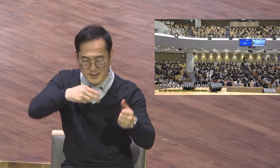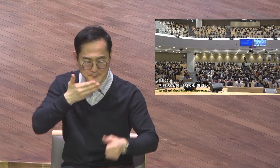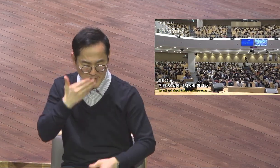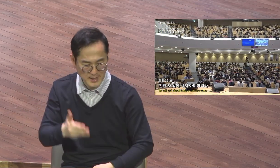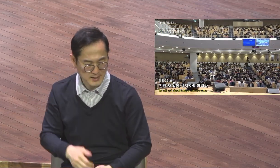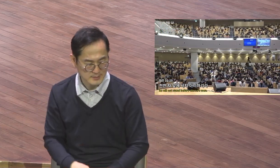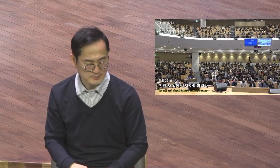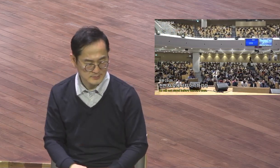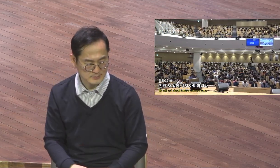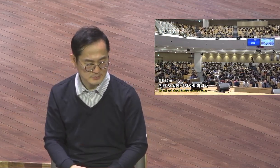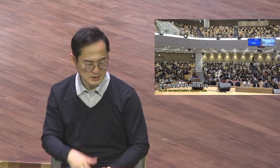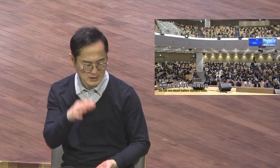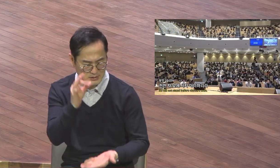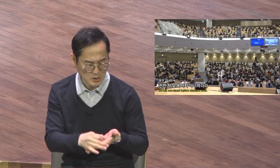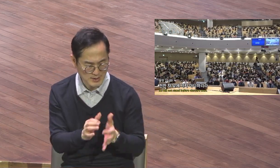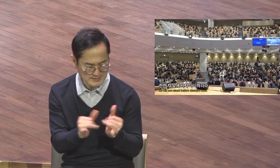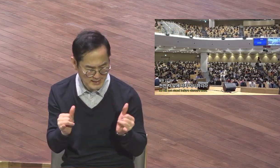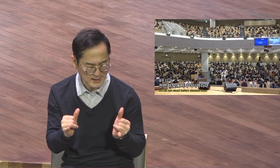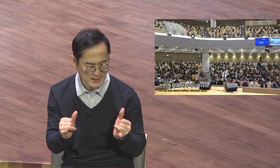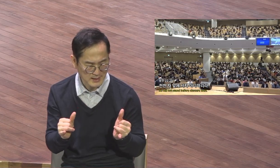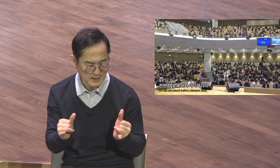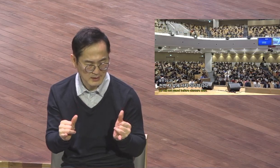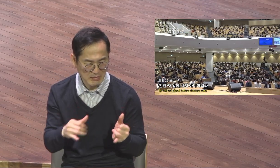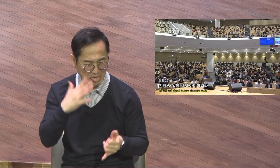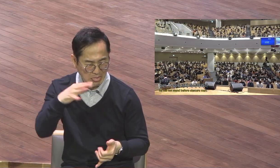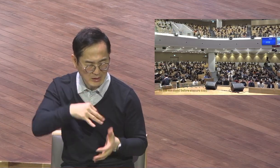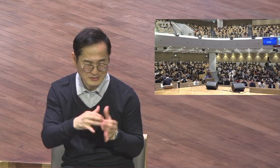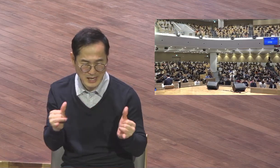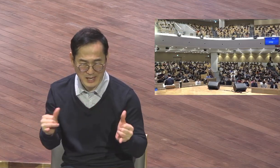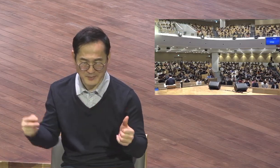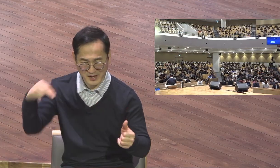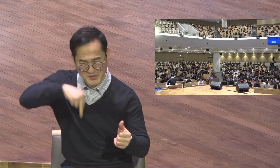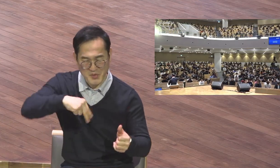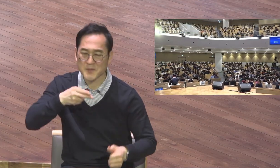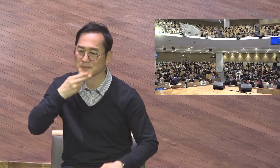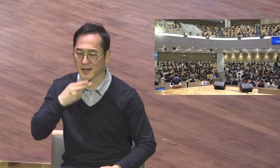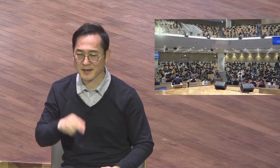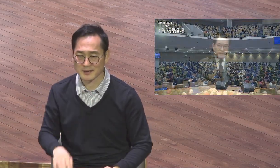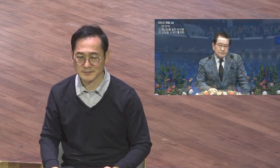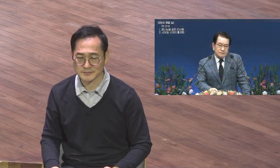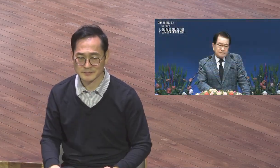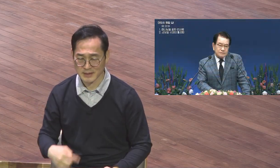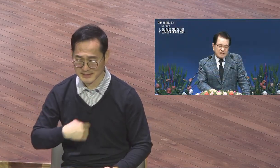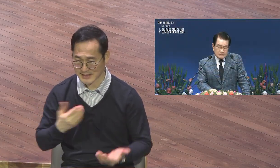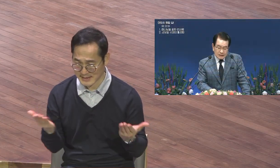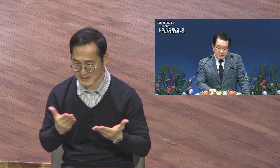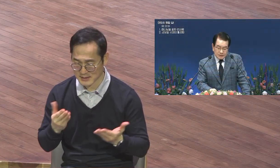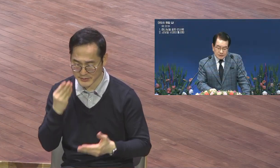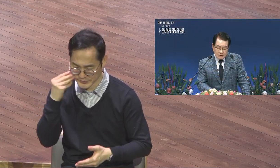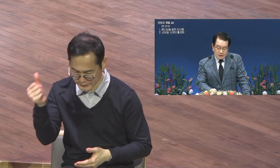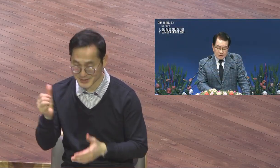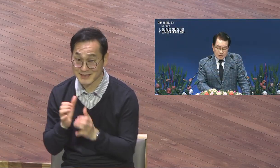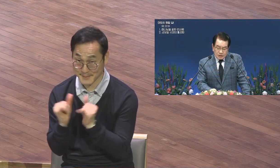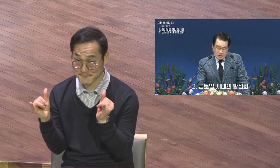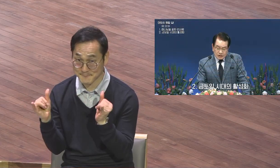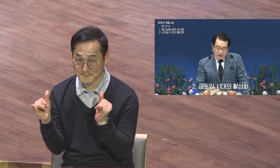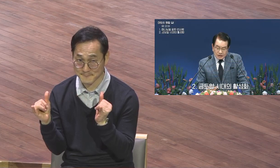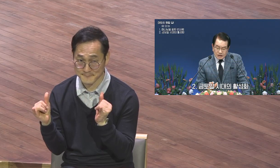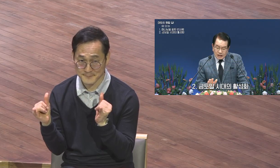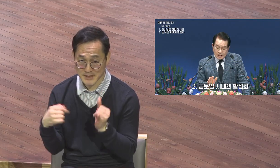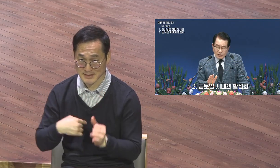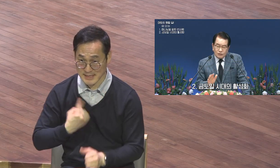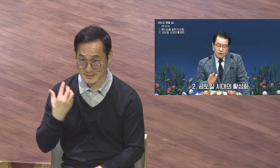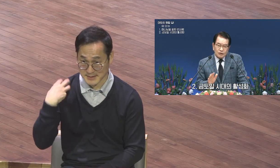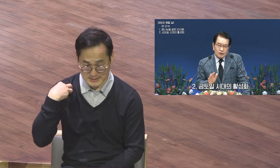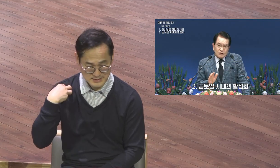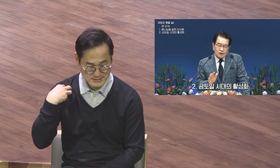것이요 천한자 앞에 서지 아니하리라. 자기의 일에 능숙한 사람, 다시 말하면